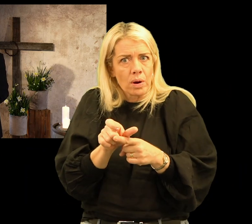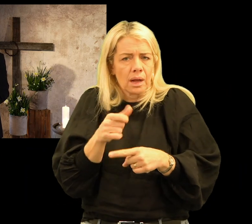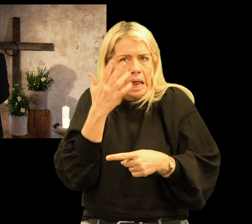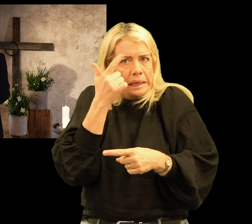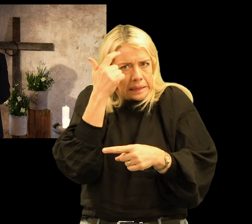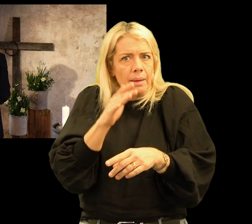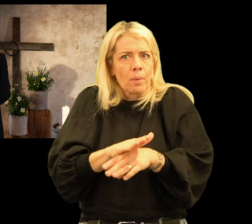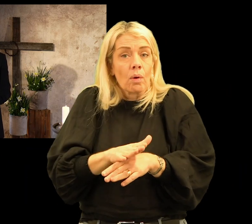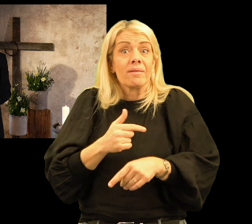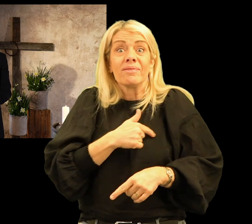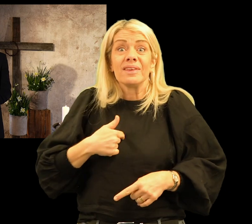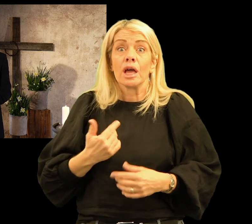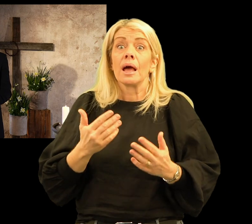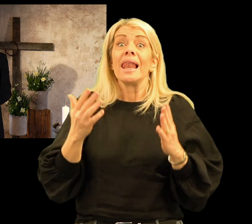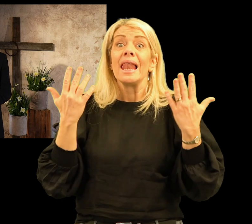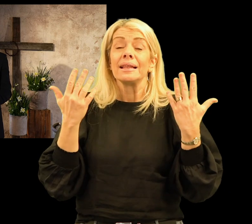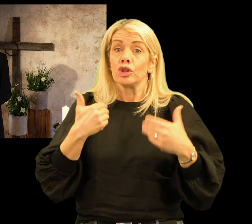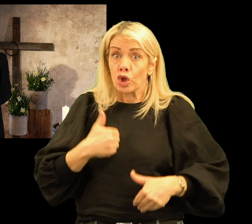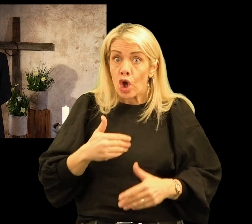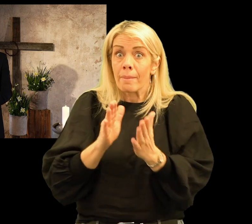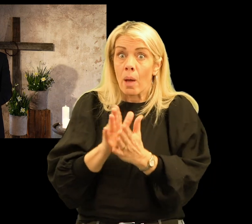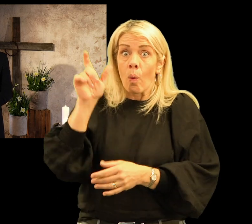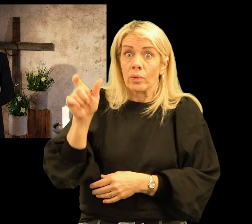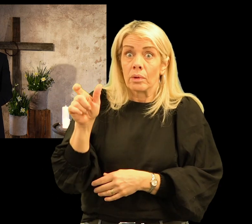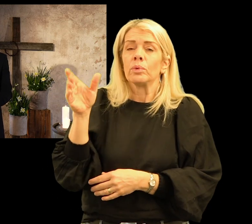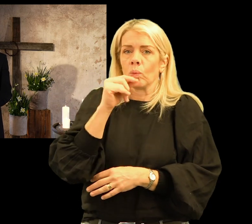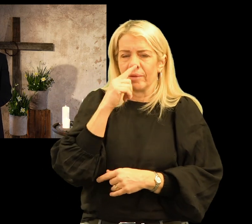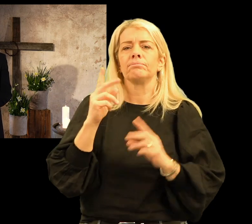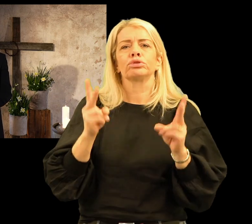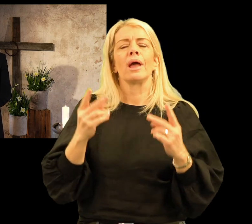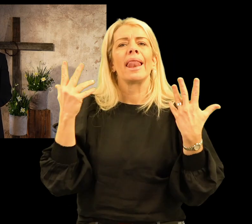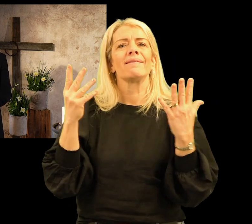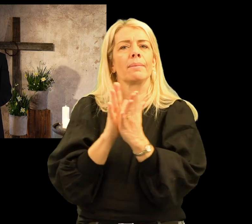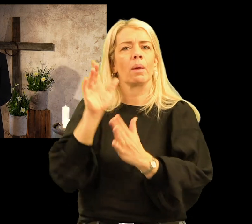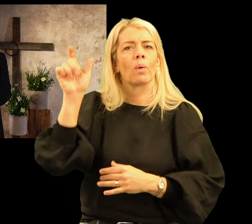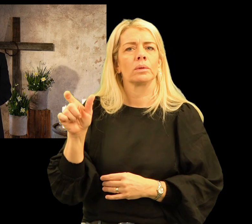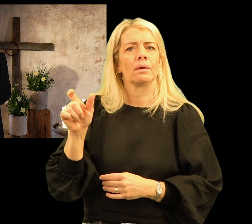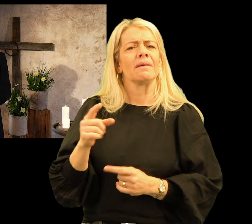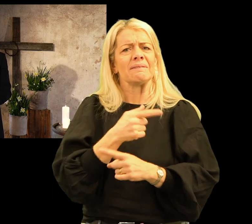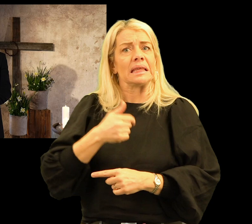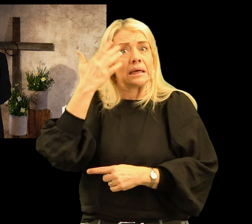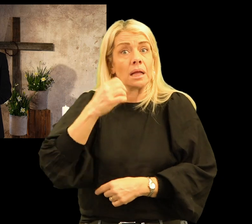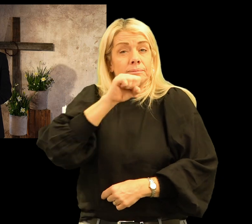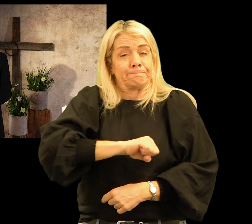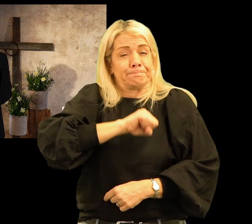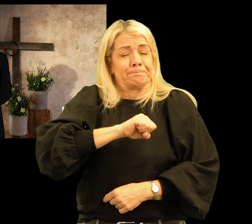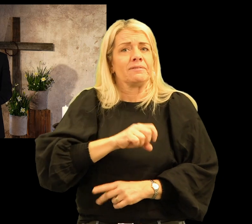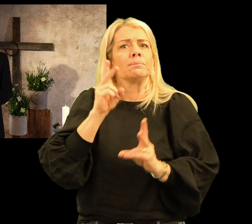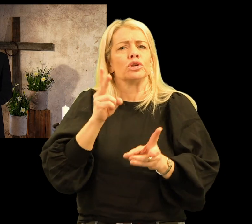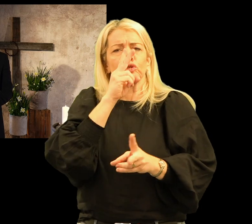dött med honom ska vi också leva med honom. Härdar vi ut ska vi också härska med